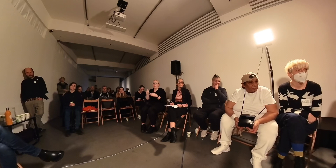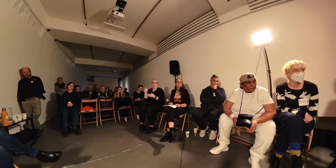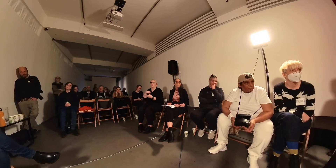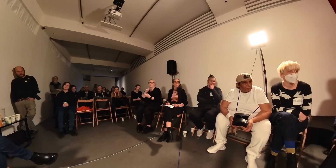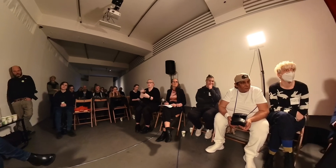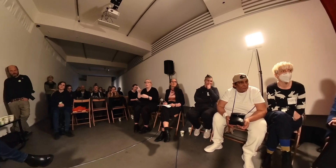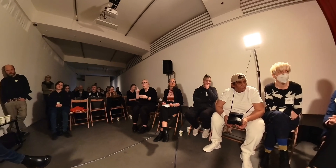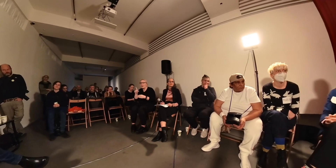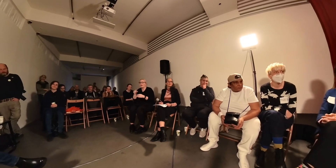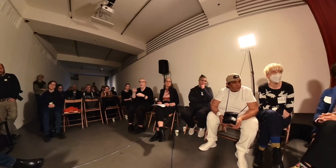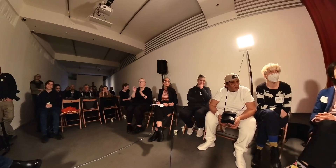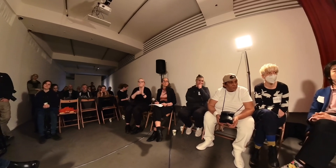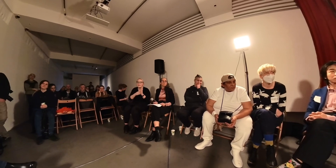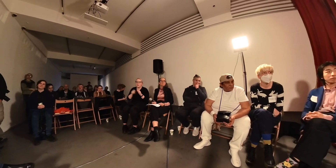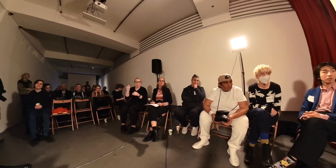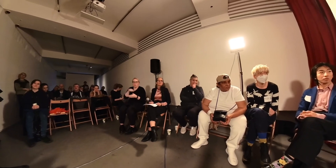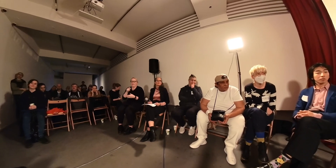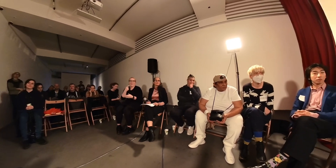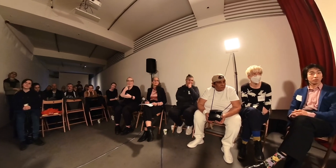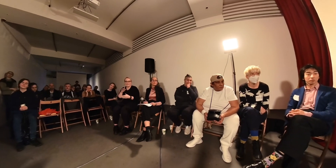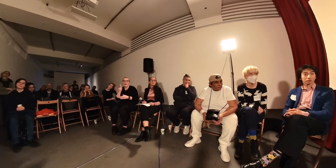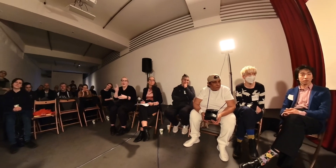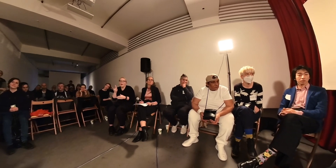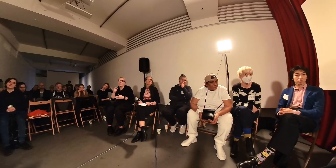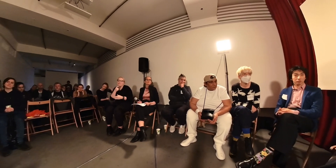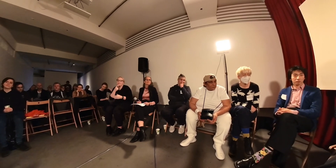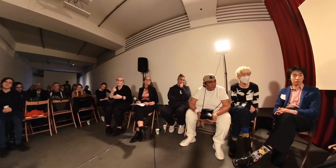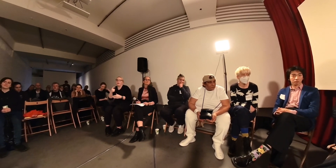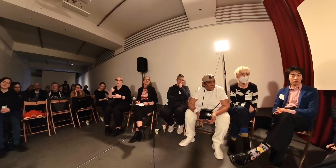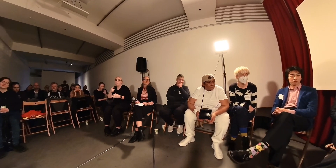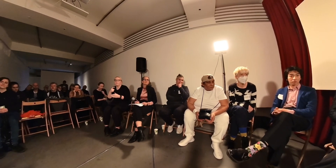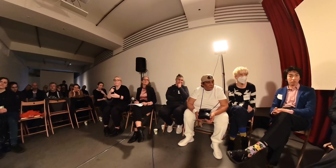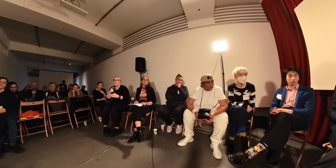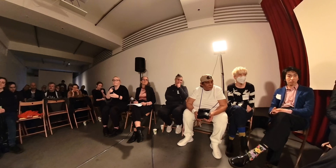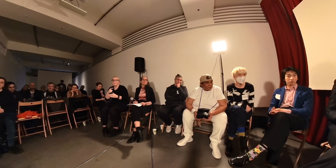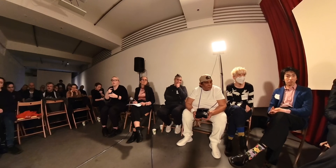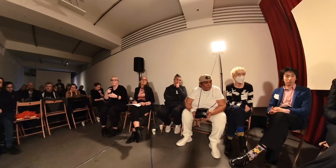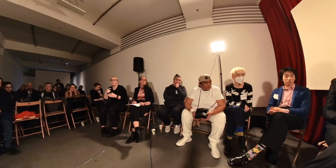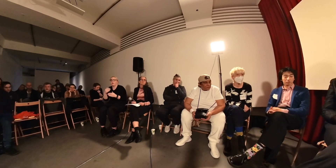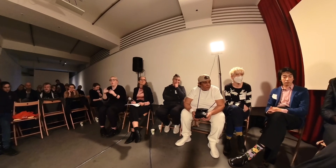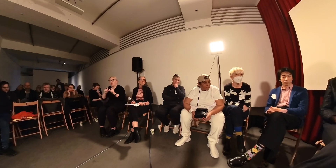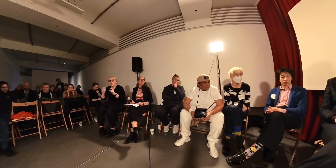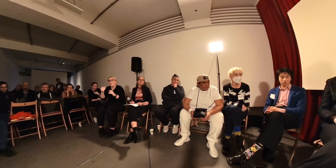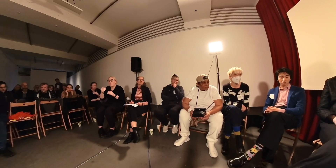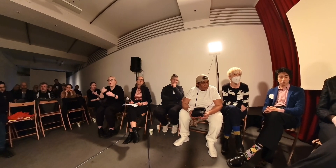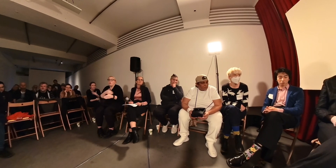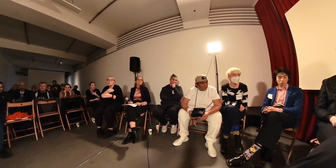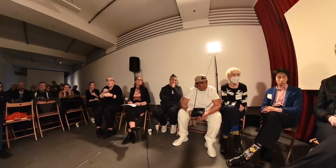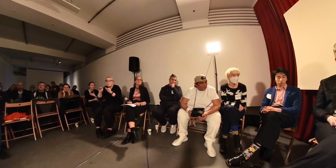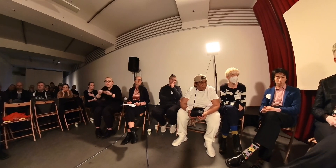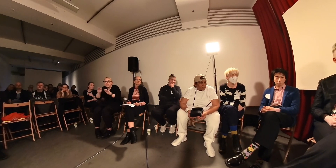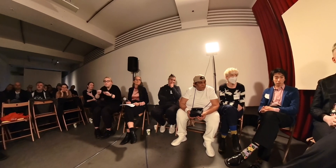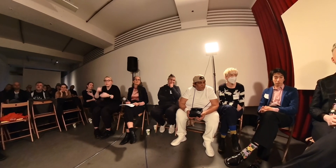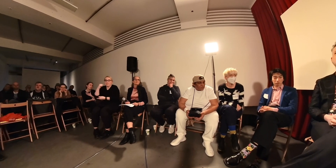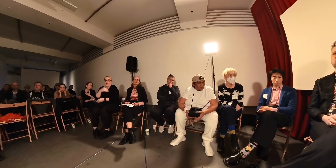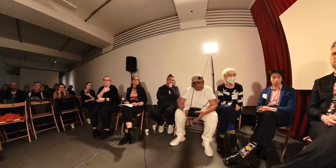ale proste dávať nejaký iný výklad a špeciálny, keď to je v tých vlastne ako priestorách školy a tak ďalej, výchovy a ešte